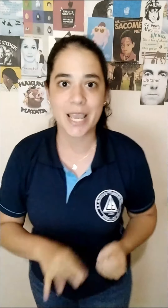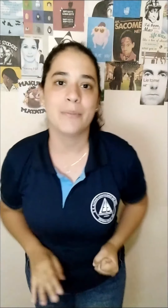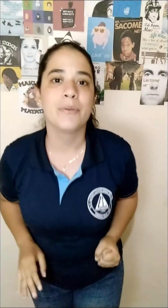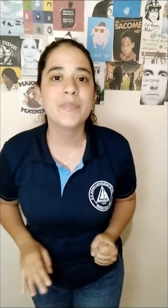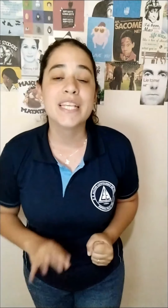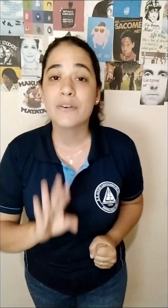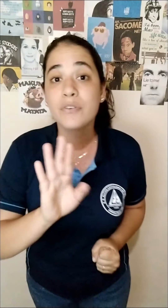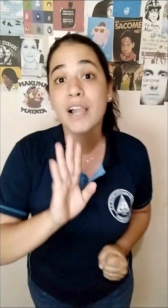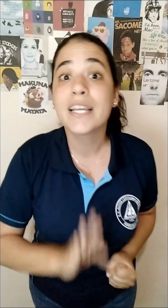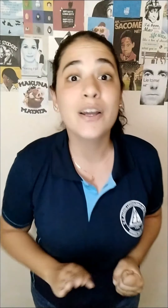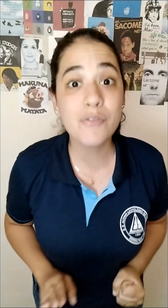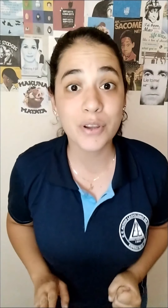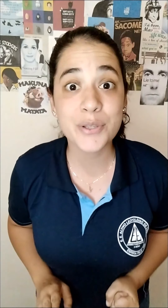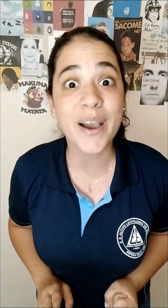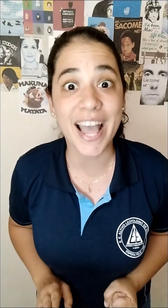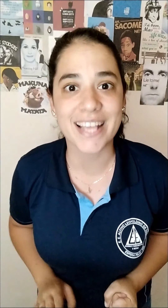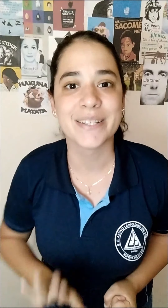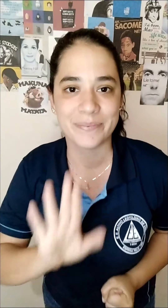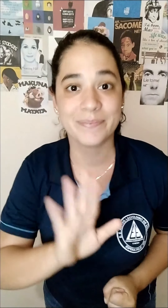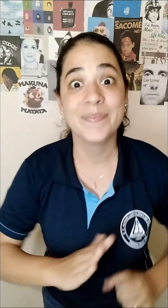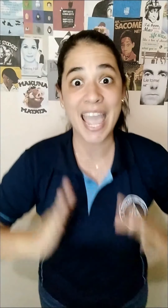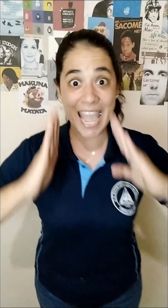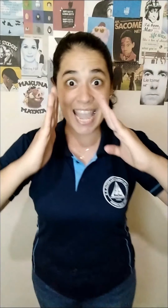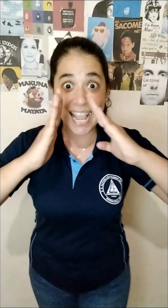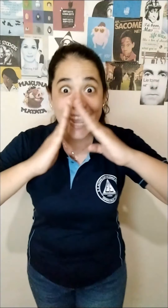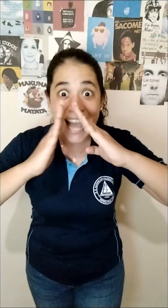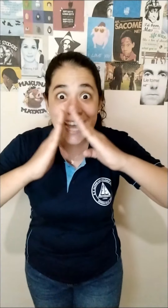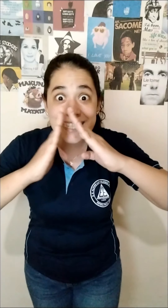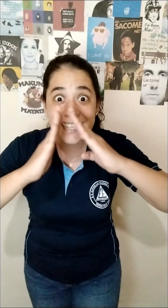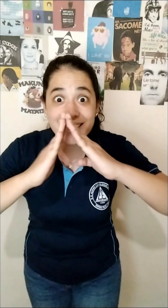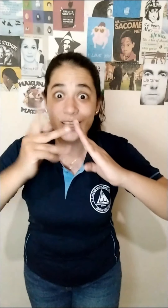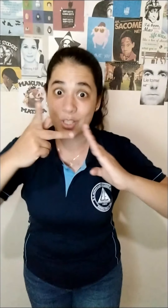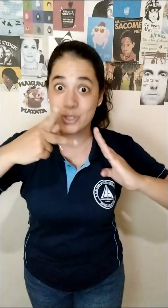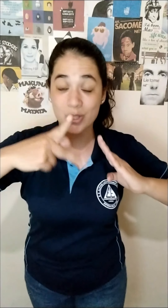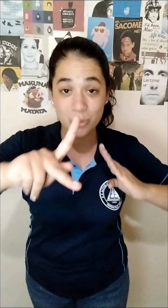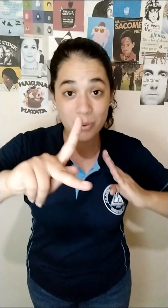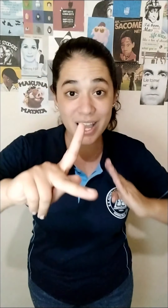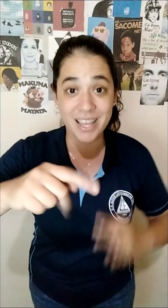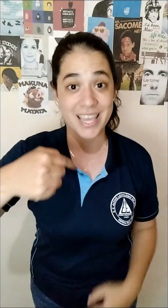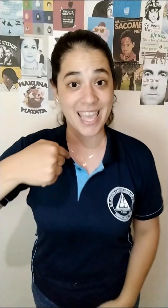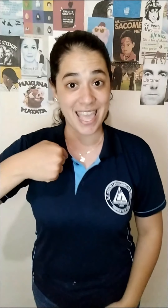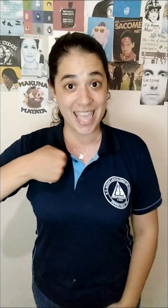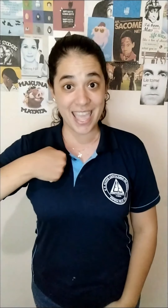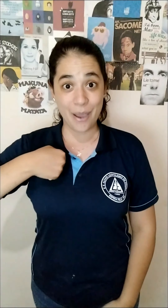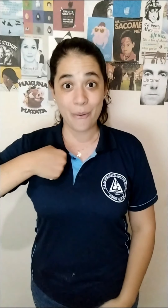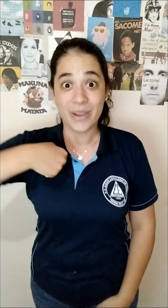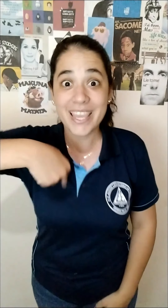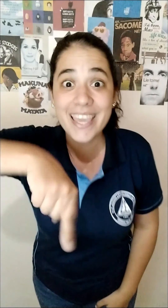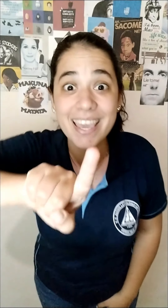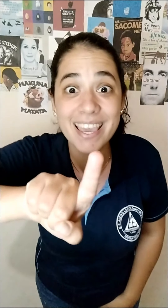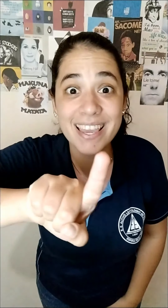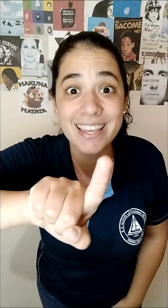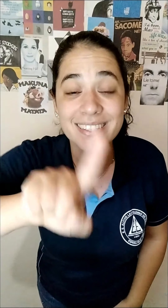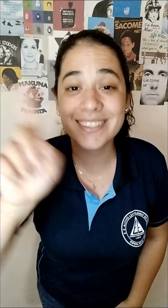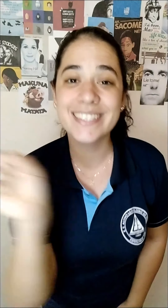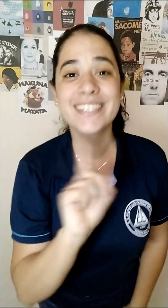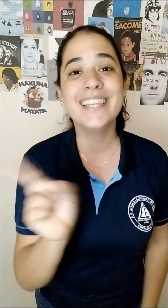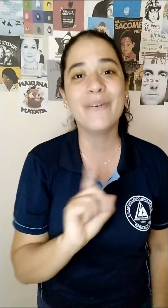exemplo, se eu for falar que não vou na sua casa. Casa? Sua? Eu? Ir? Não.